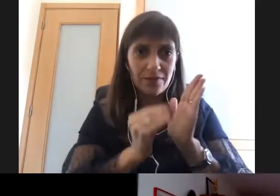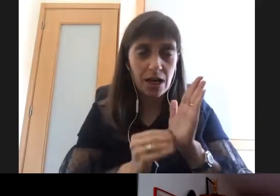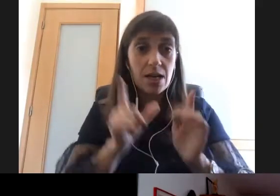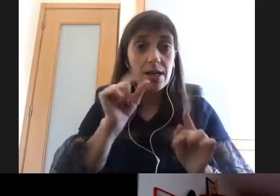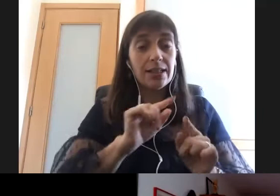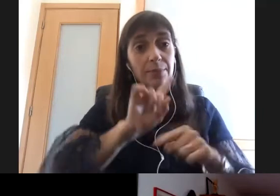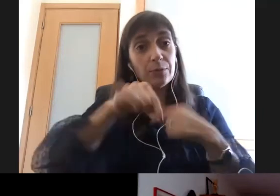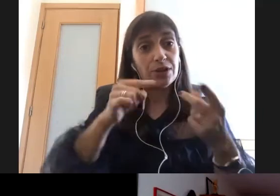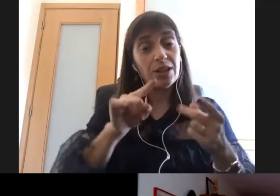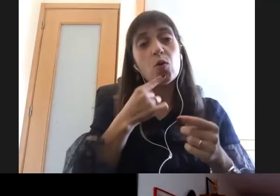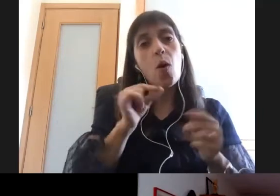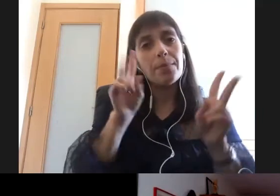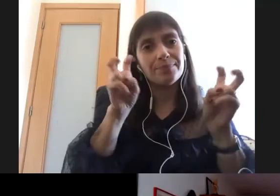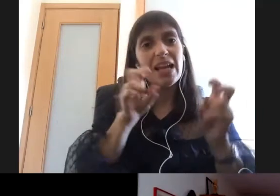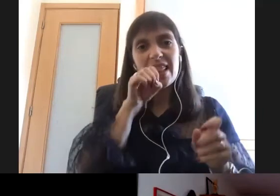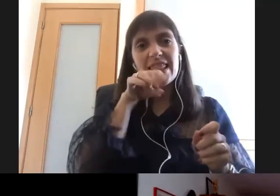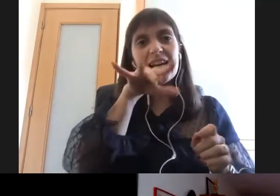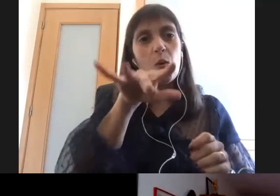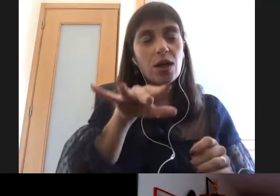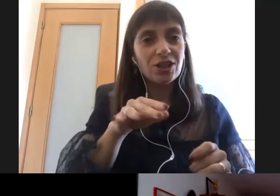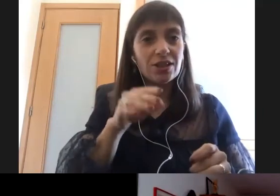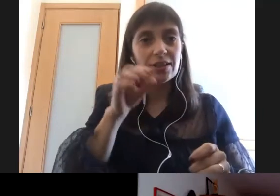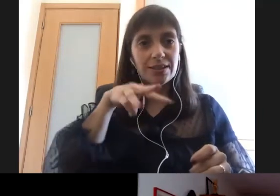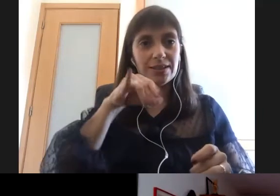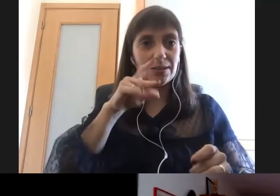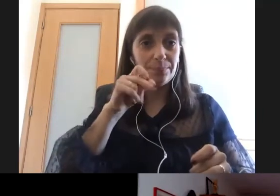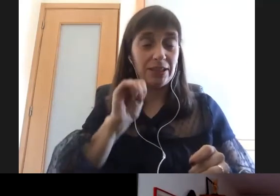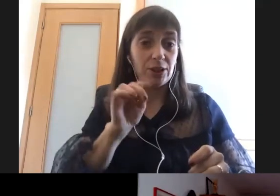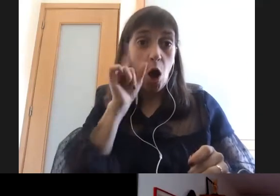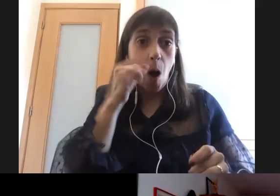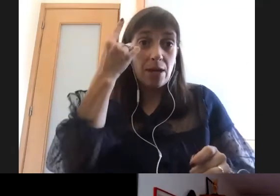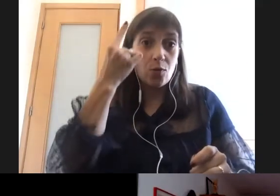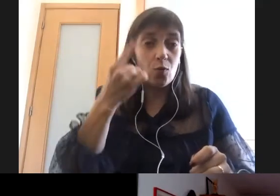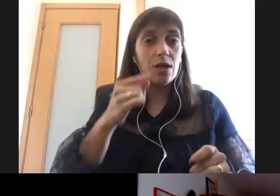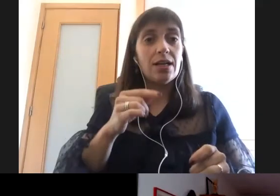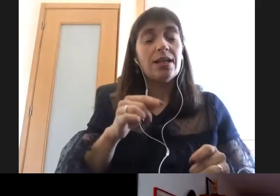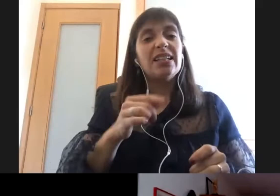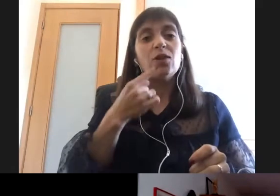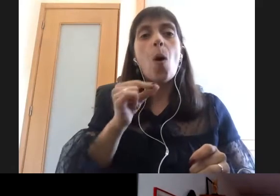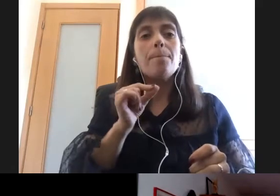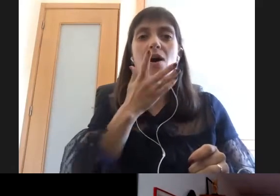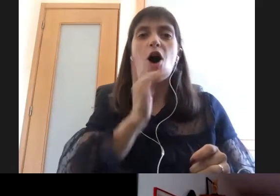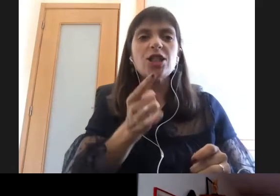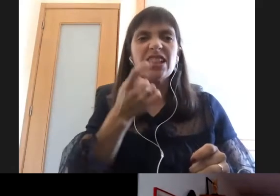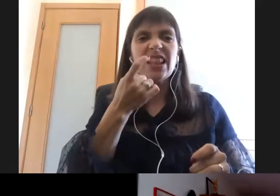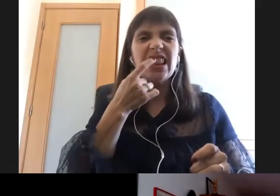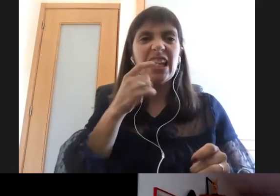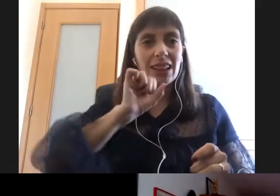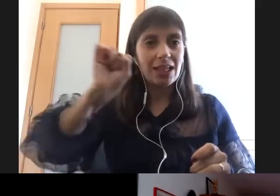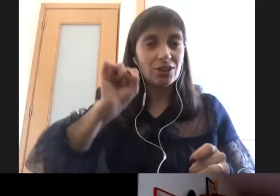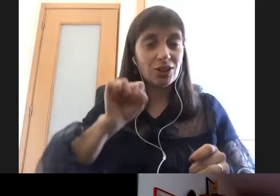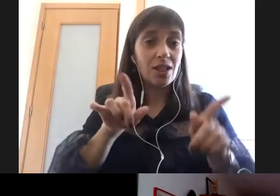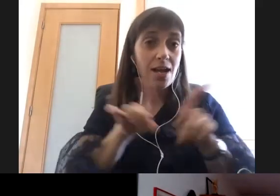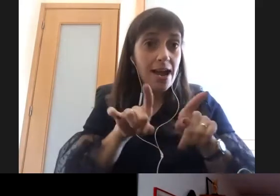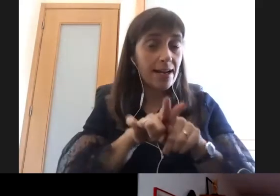Minas, que eram o exército mineiro. Tiradentes, que é um dos heróis da Inconfidência, era um segundo tenente,